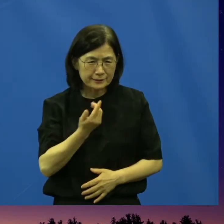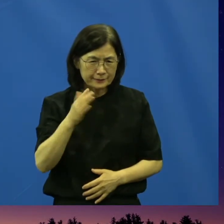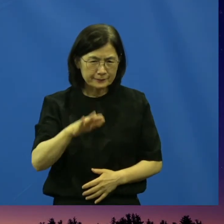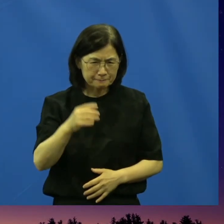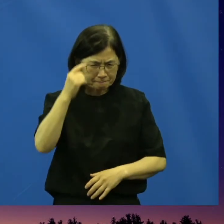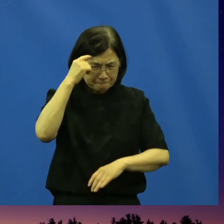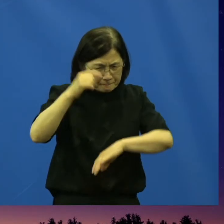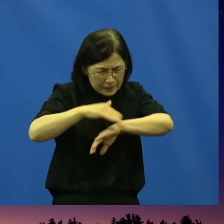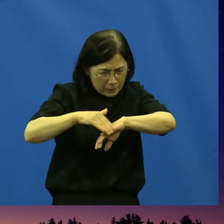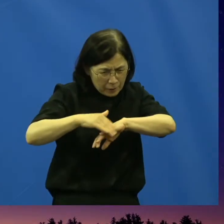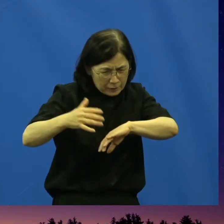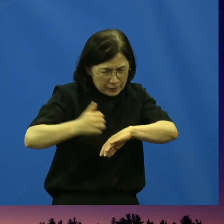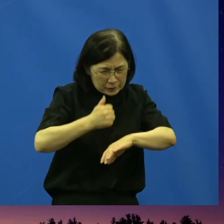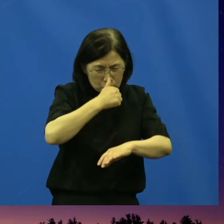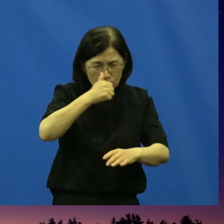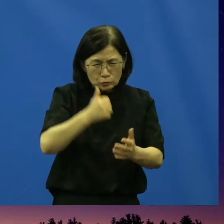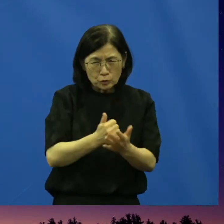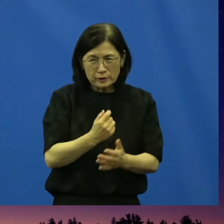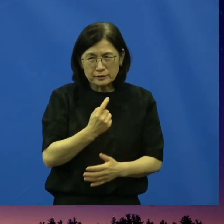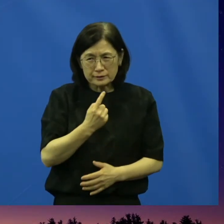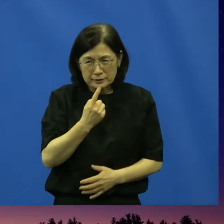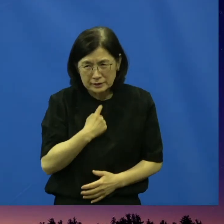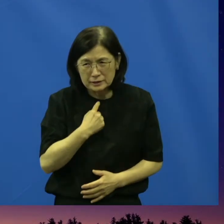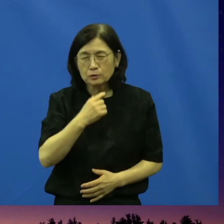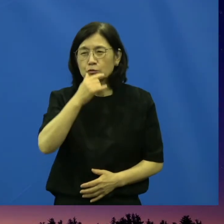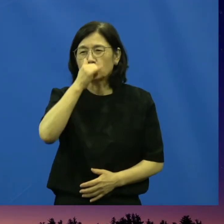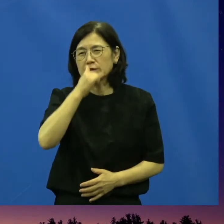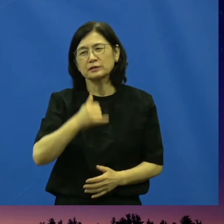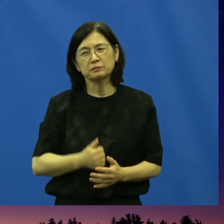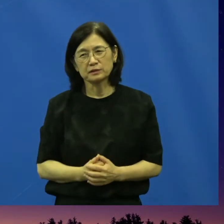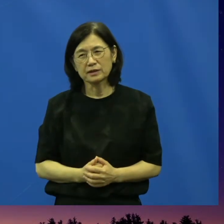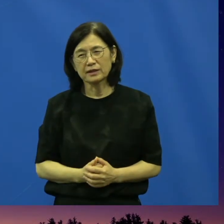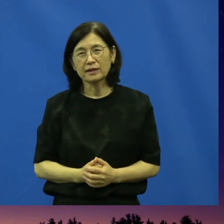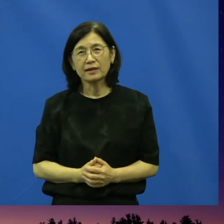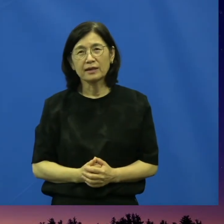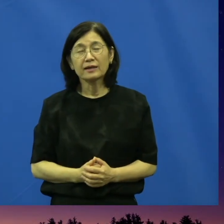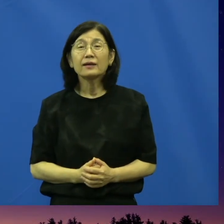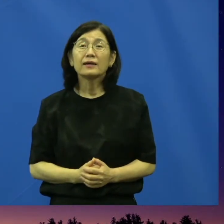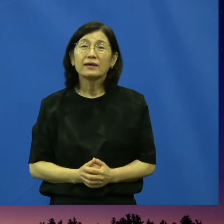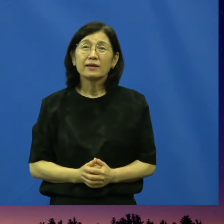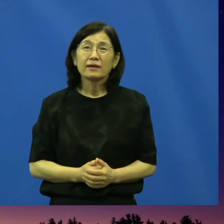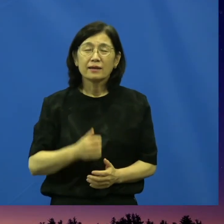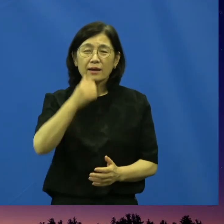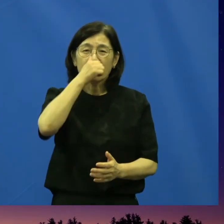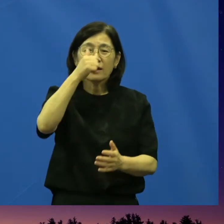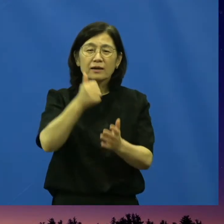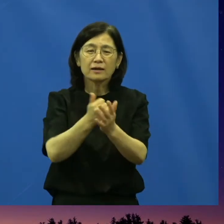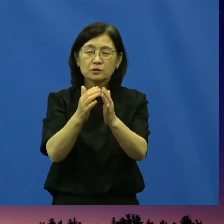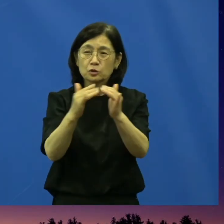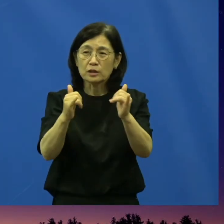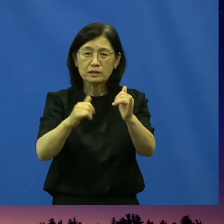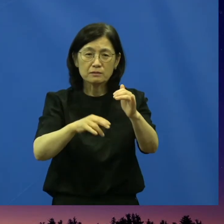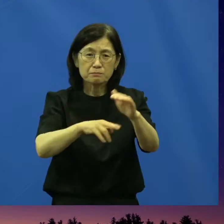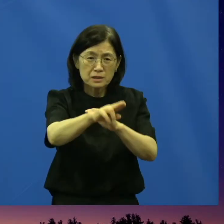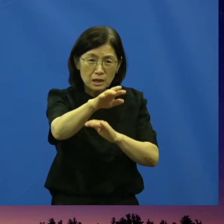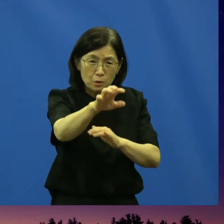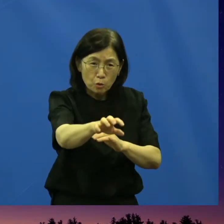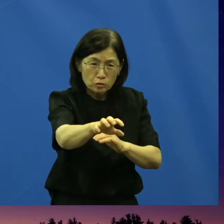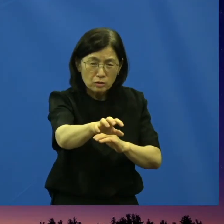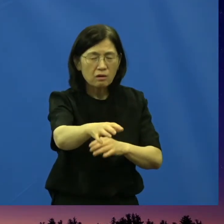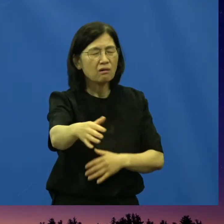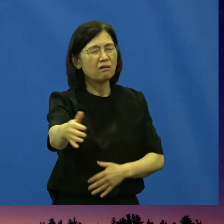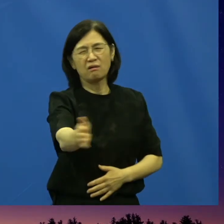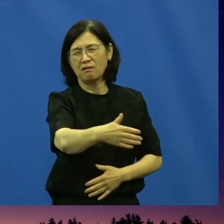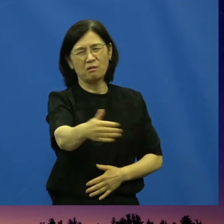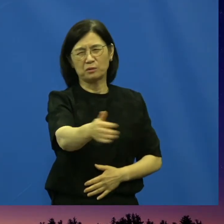죄. 인간은 죄인이에요. 죄의 문제로부터 자유로울 수가 없어요. 자, 그런데 여러분, 이 죄인이 피할 곳이 있는가? 없다는 겁니다. 인간은 죄로